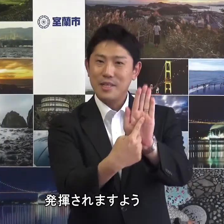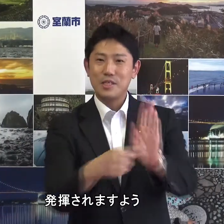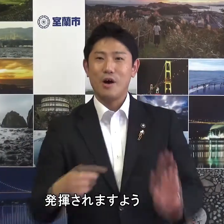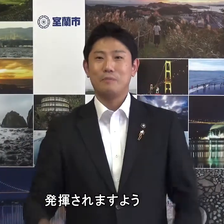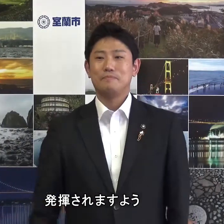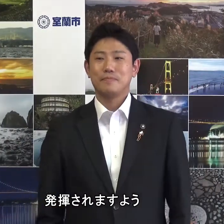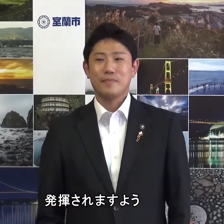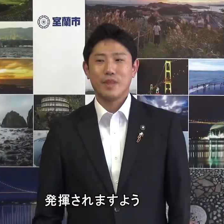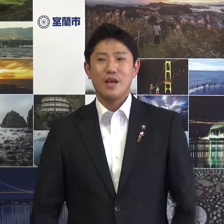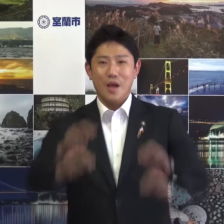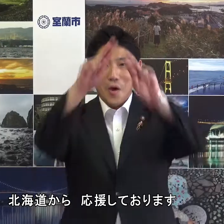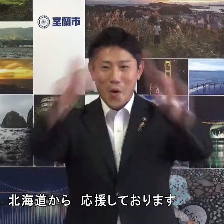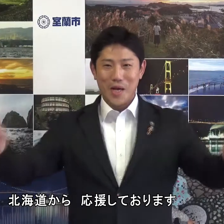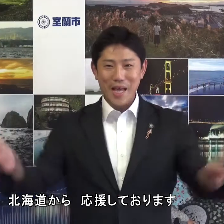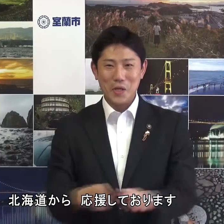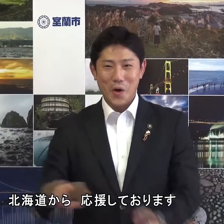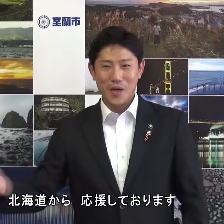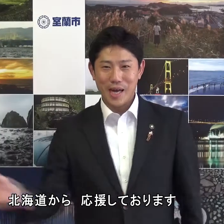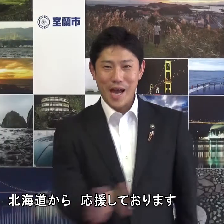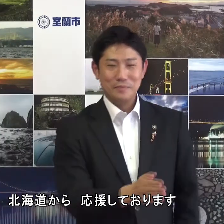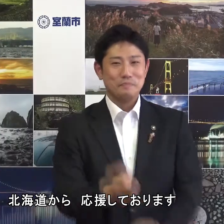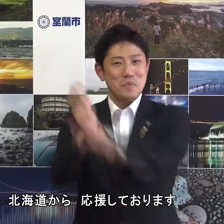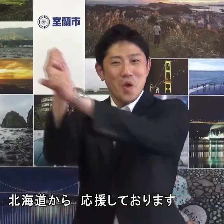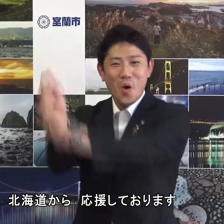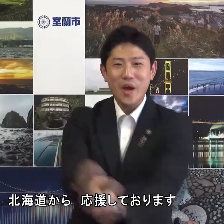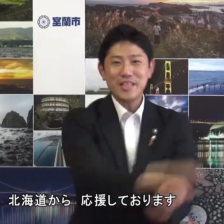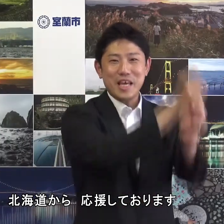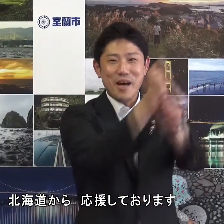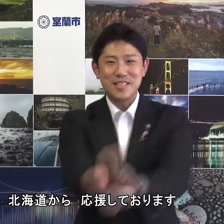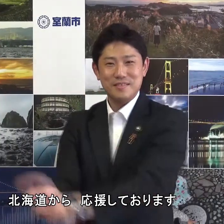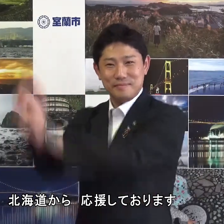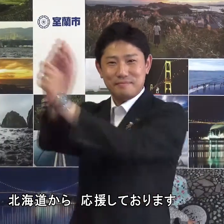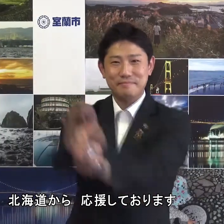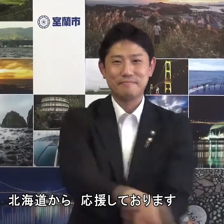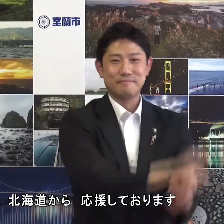よう、北海道から応援しています。